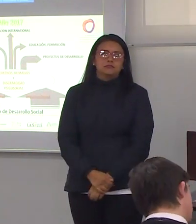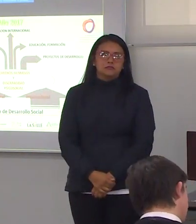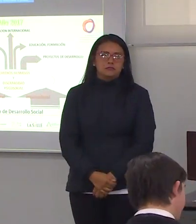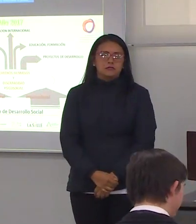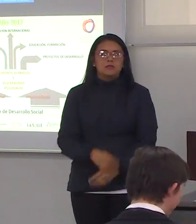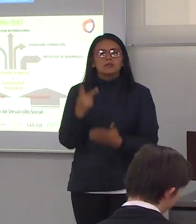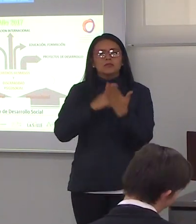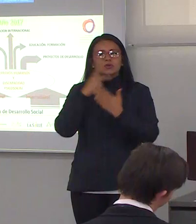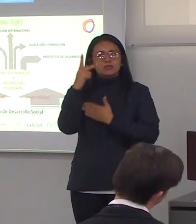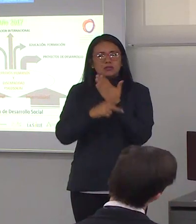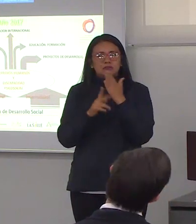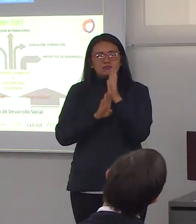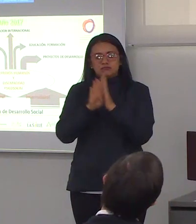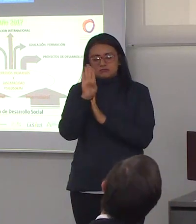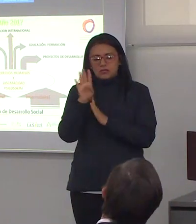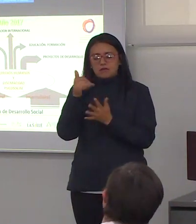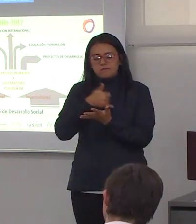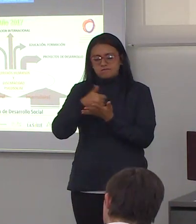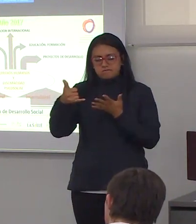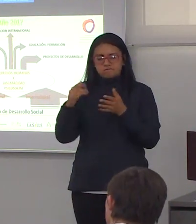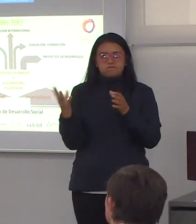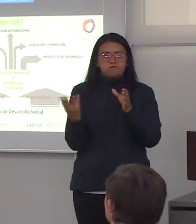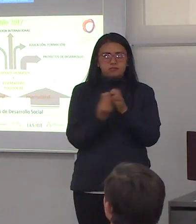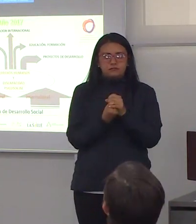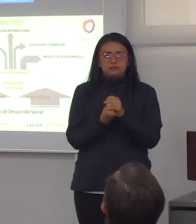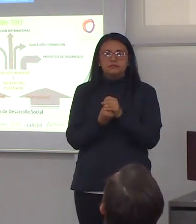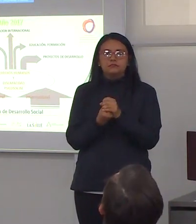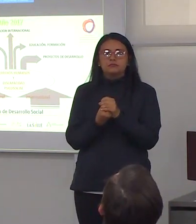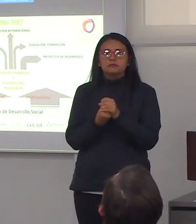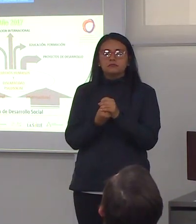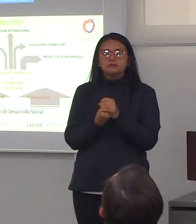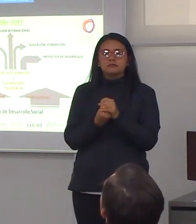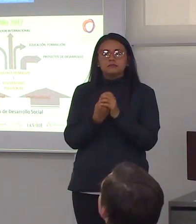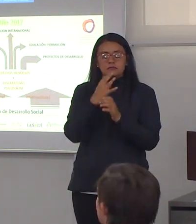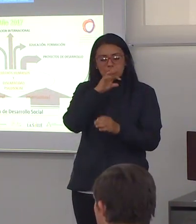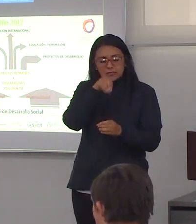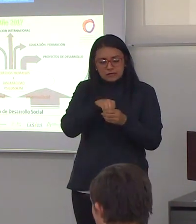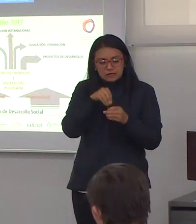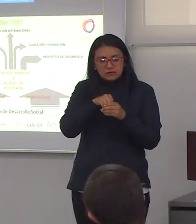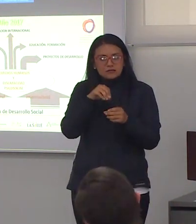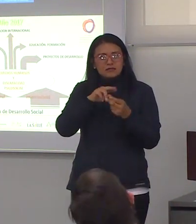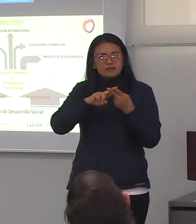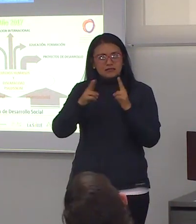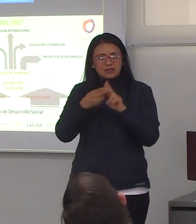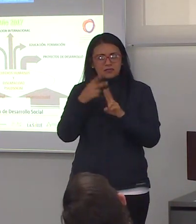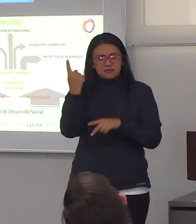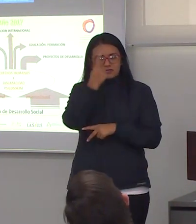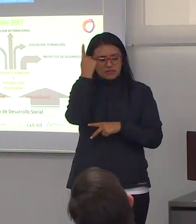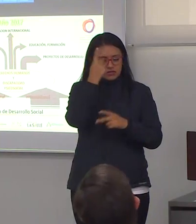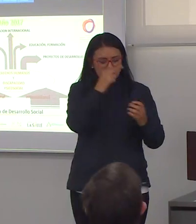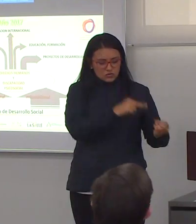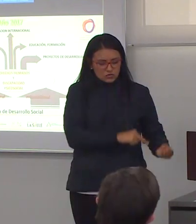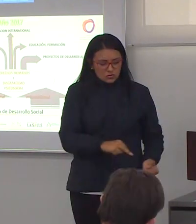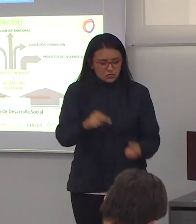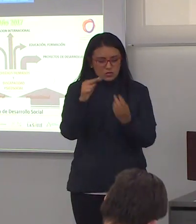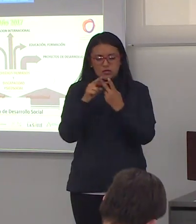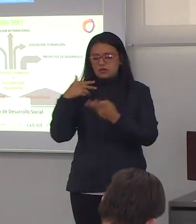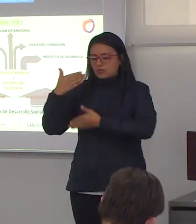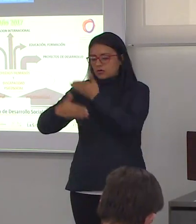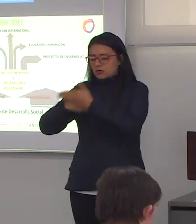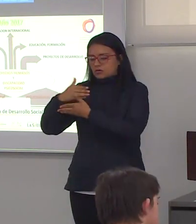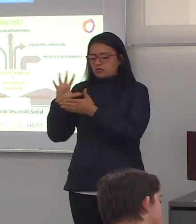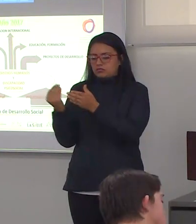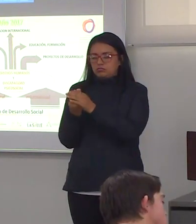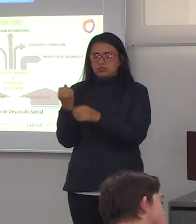proyectos de desarrollo tenemos unas líneas de inclusión que van dentro de la esfera de la educación y dentro de la esfera de los procesos de